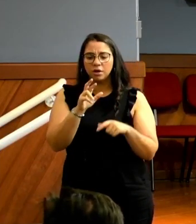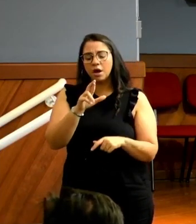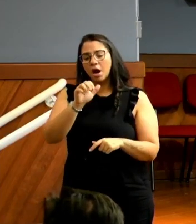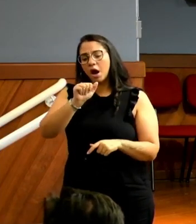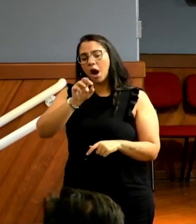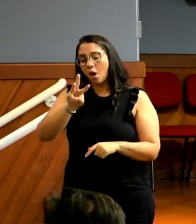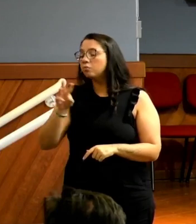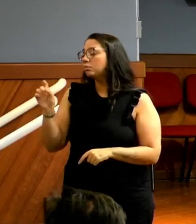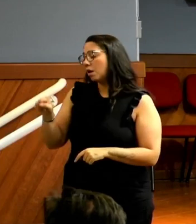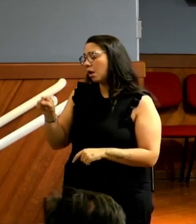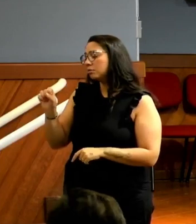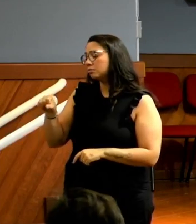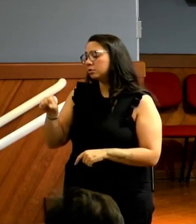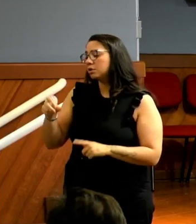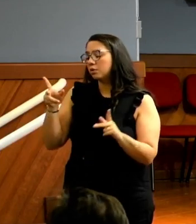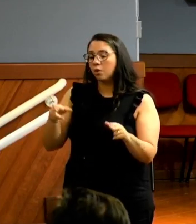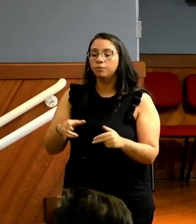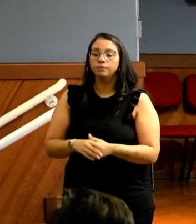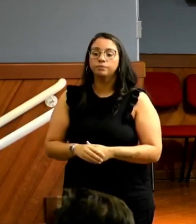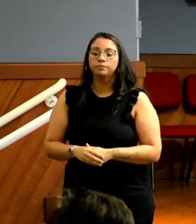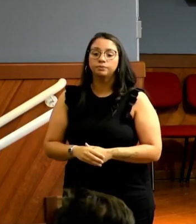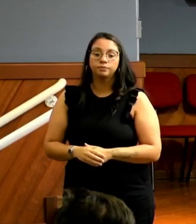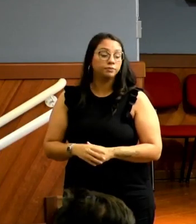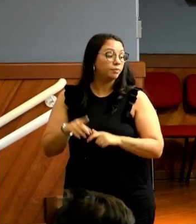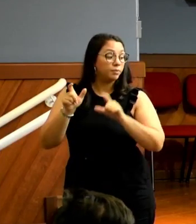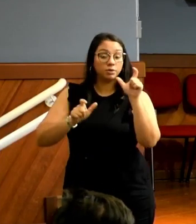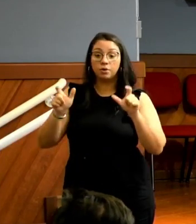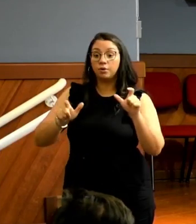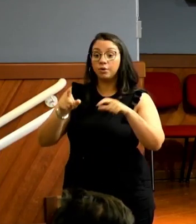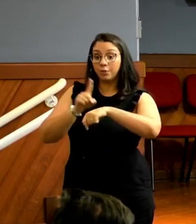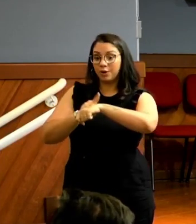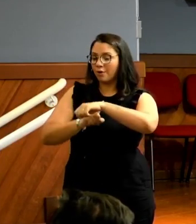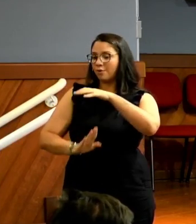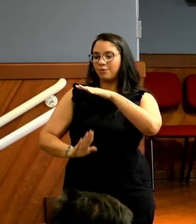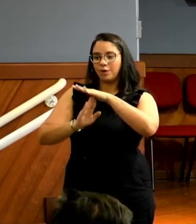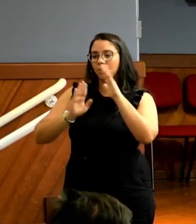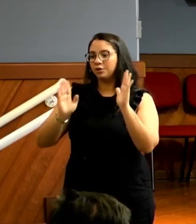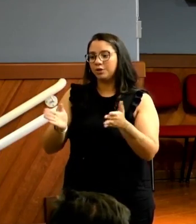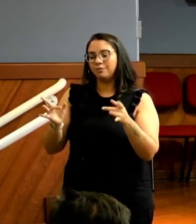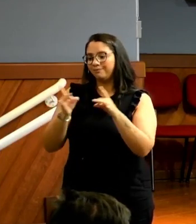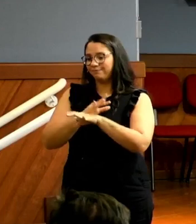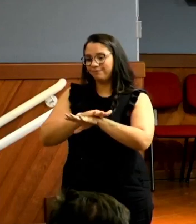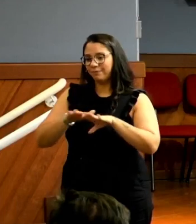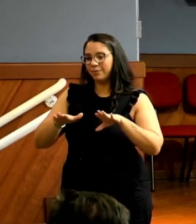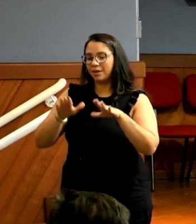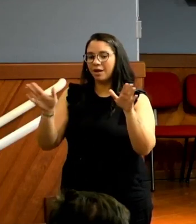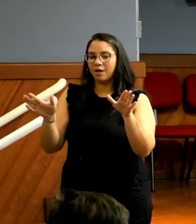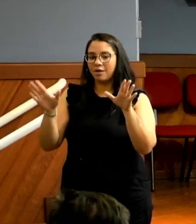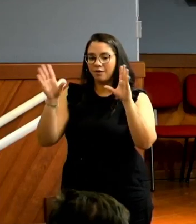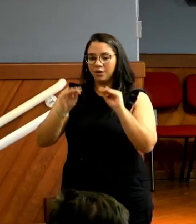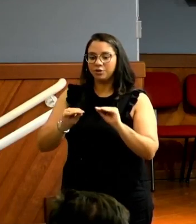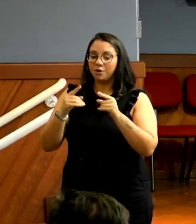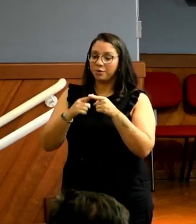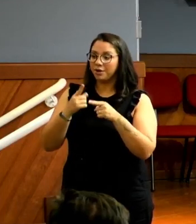É, exatamente isso. Pessoal, por conta da hora, a gente vai precisar encerrar, porque a gente